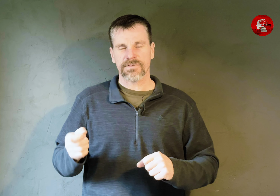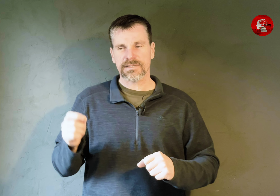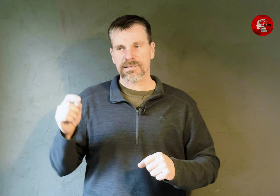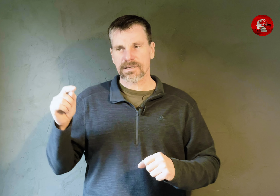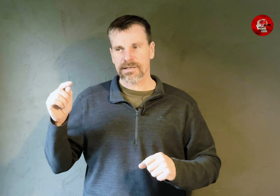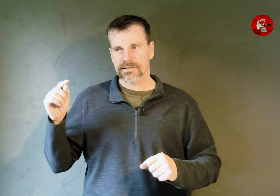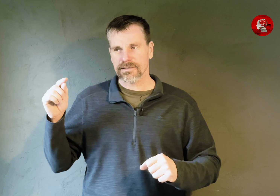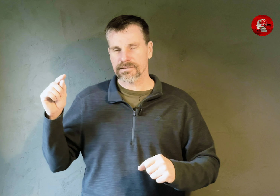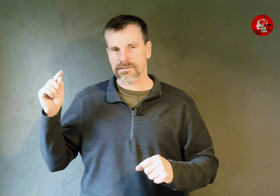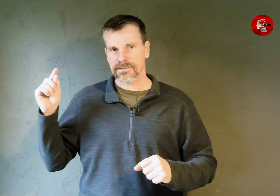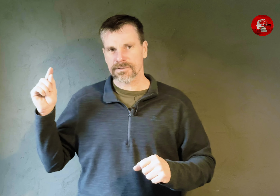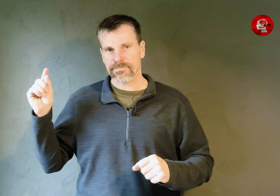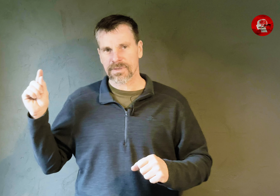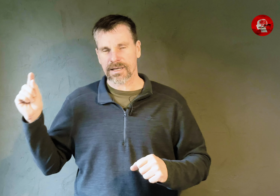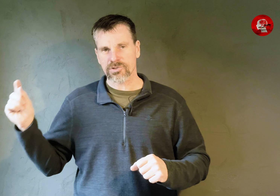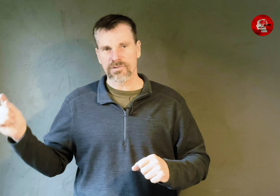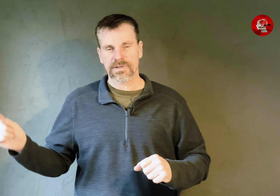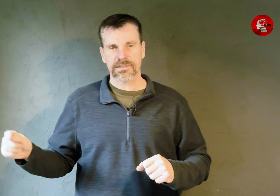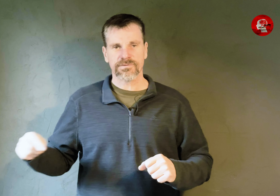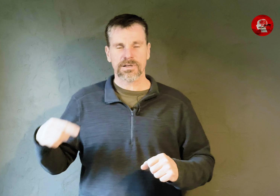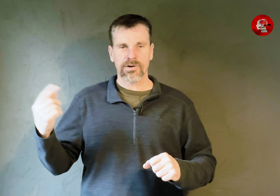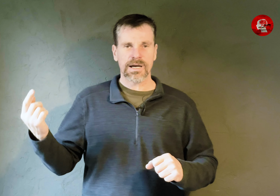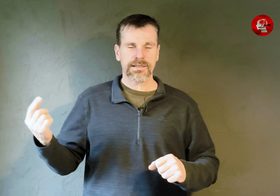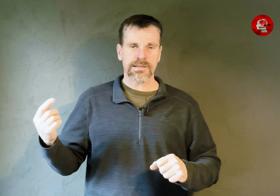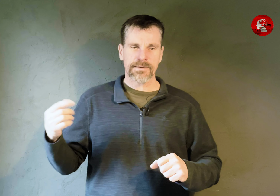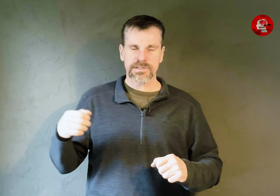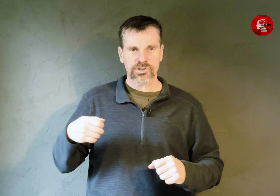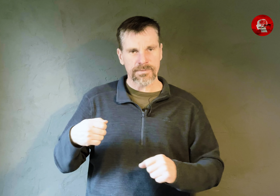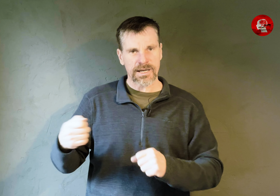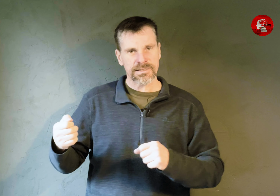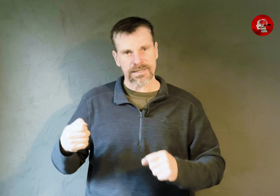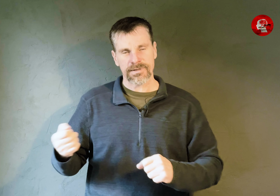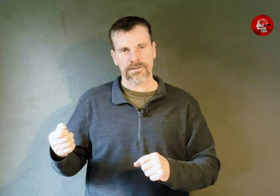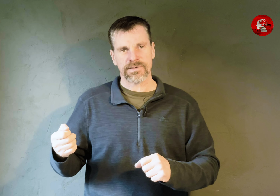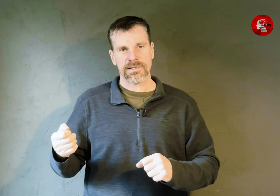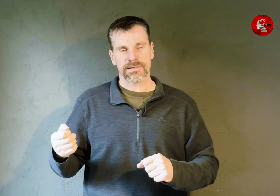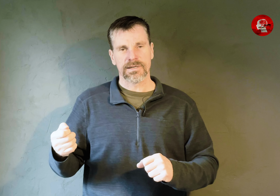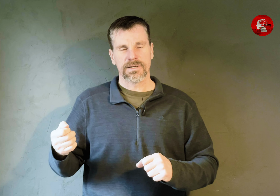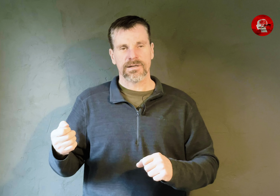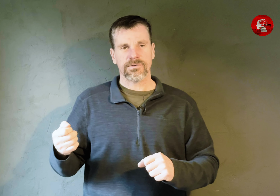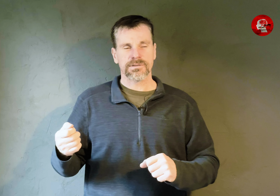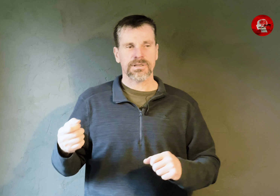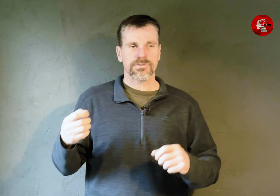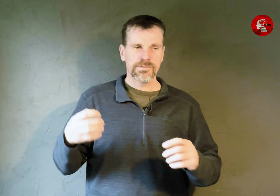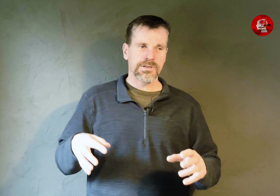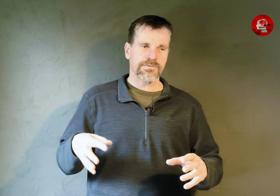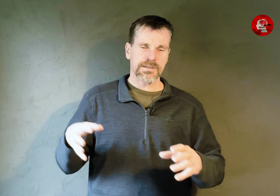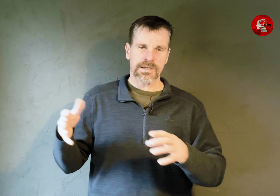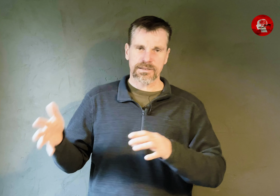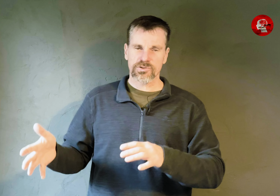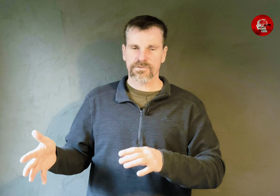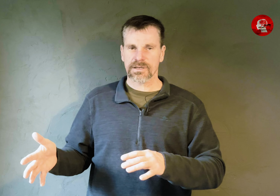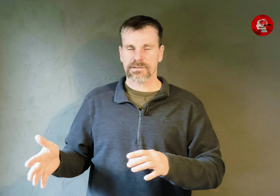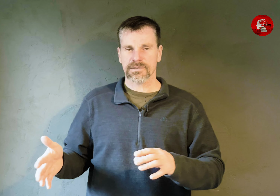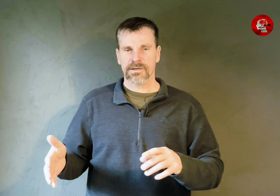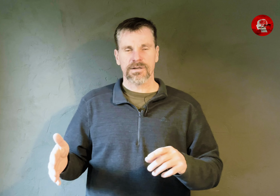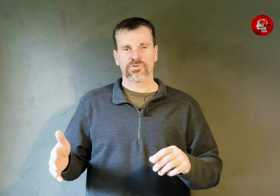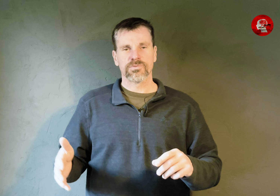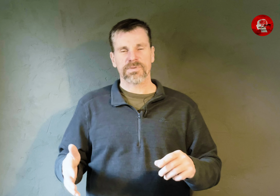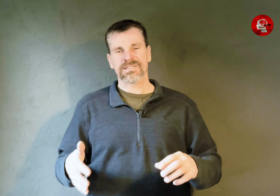weil sie keine kantenschliff kette von der rolle hat da haben sich schnell mal eine selber gefeilt und natürlich war die kantenschliff kette schon per